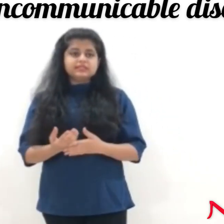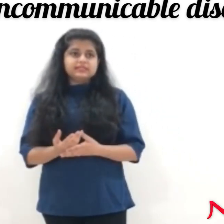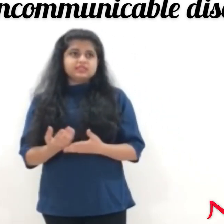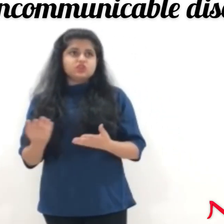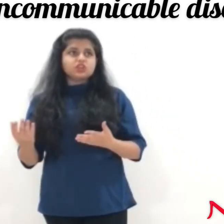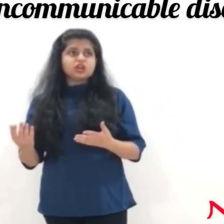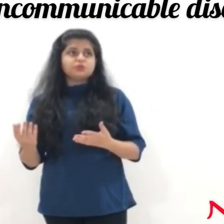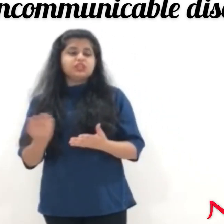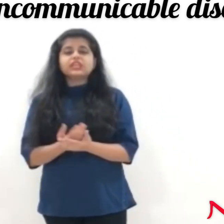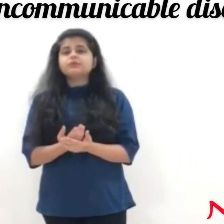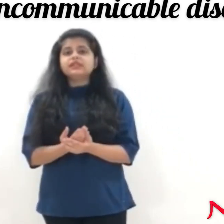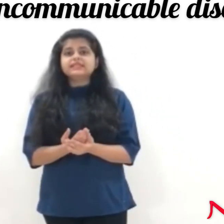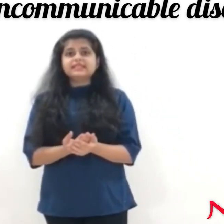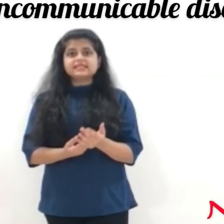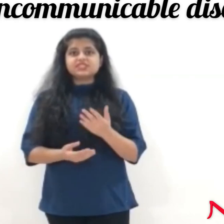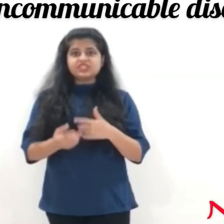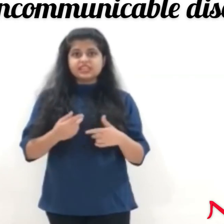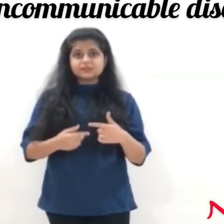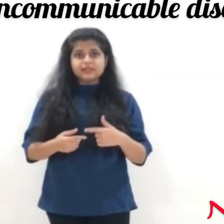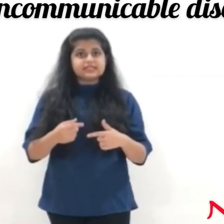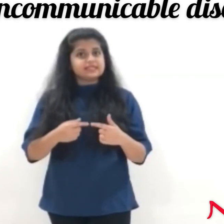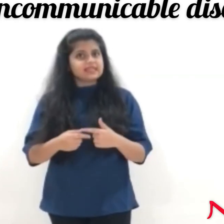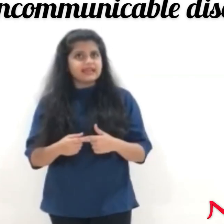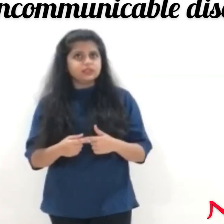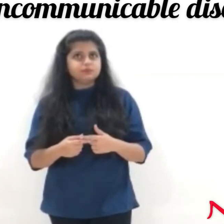diseases. Non-communicable diseases takes place inside the person.